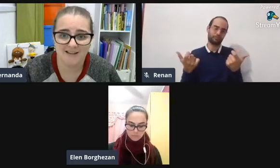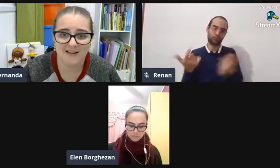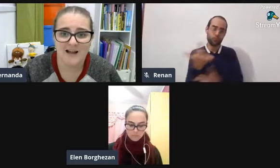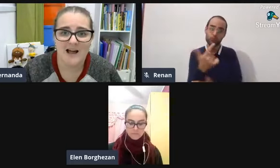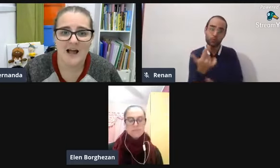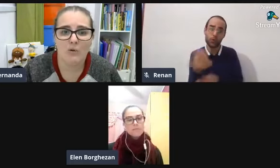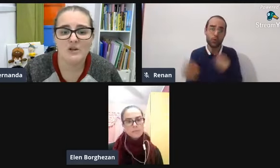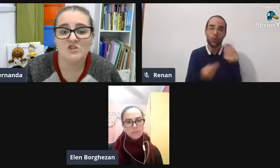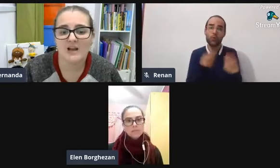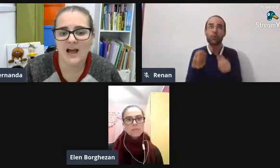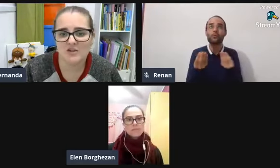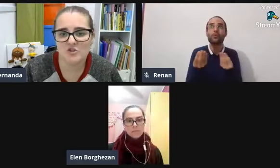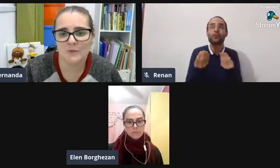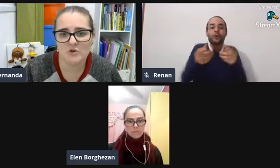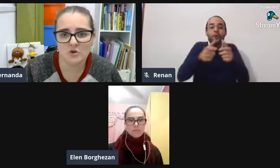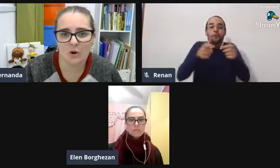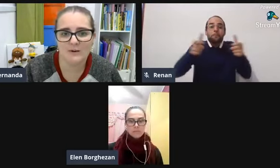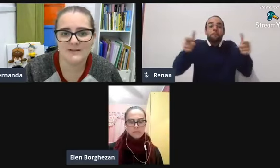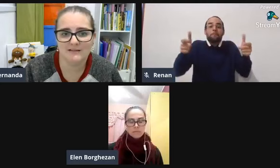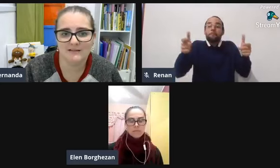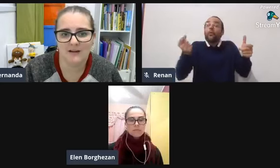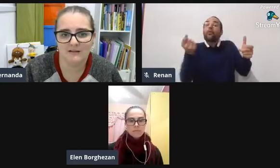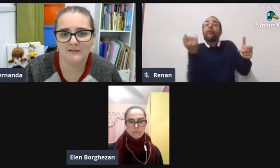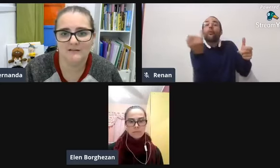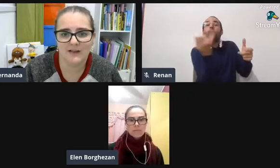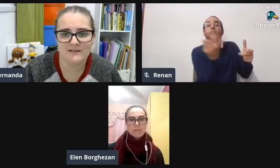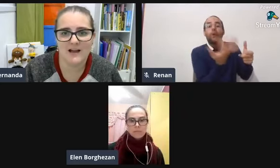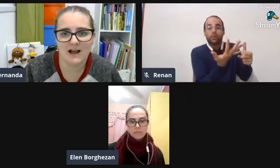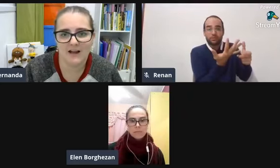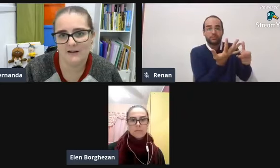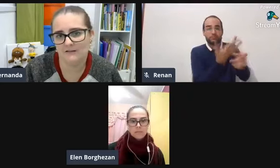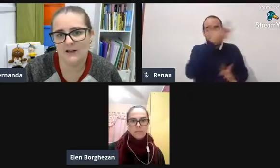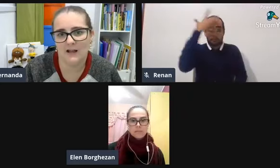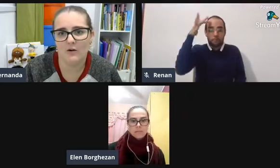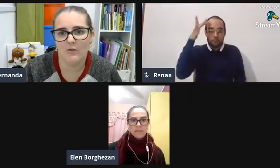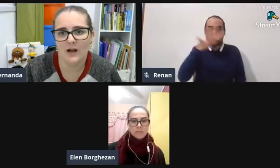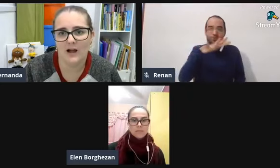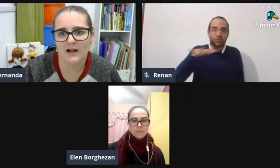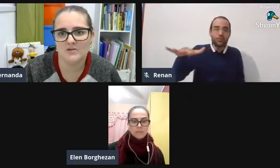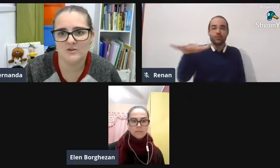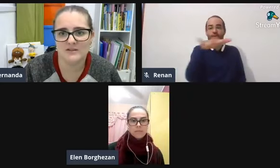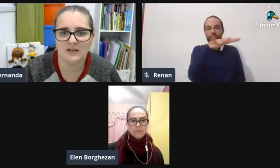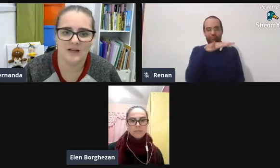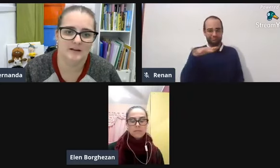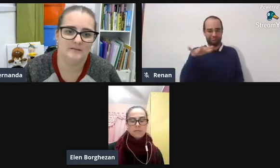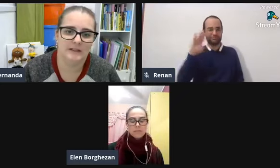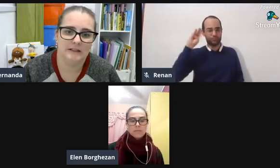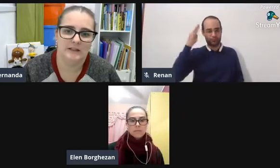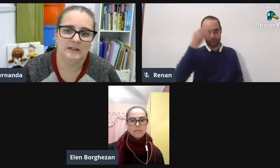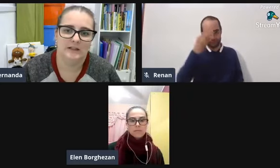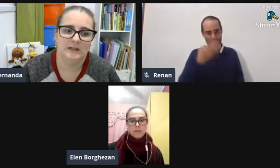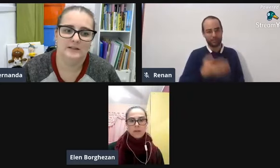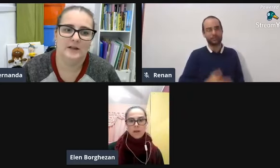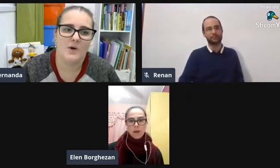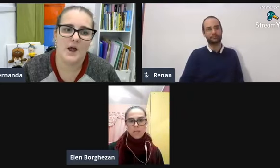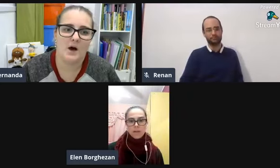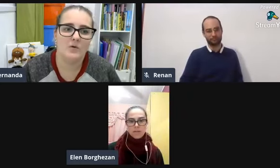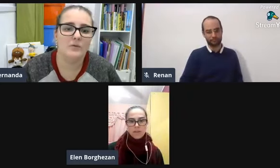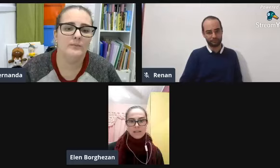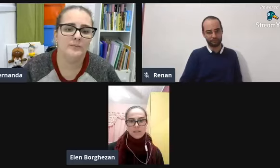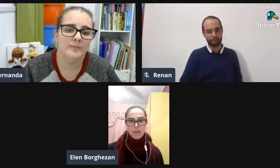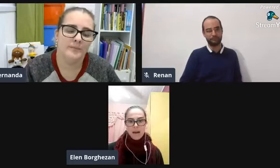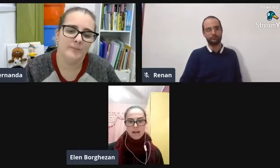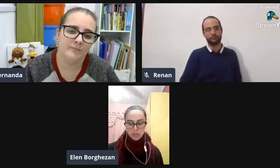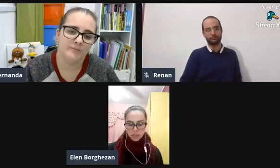dimensionar a quantidade de pessoas que tem nessa área, né, com a surdo-cegueira. Que então,